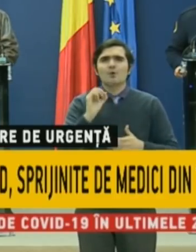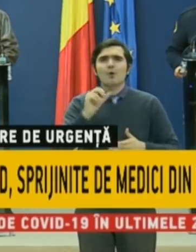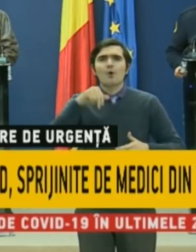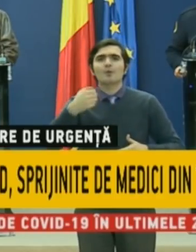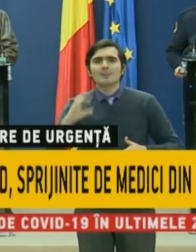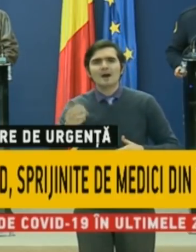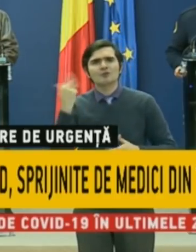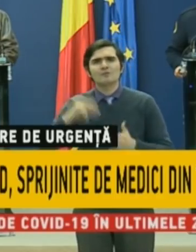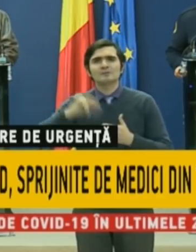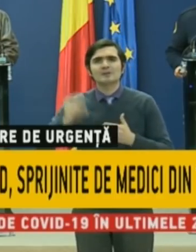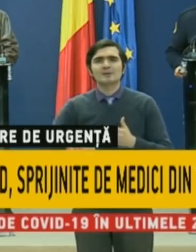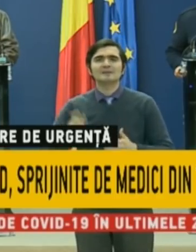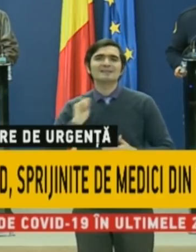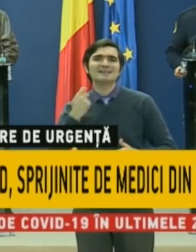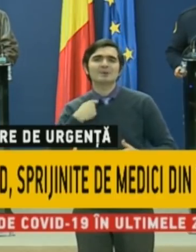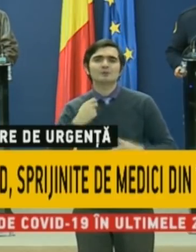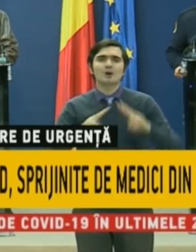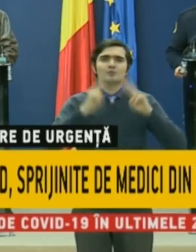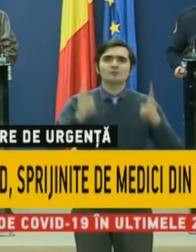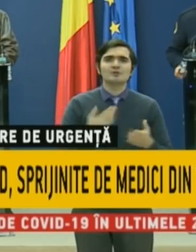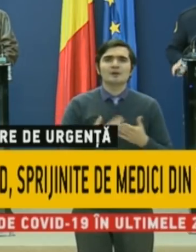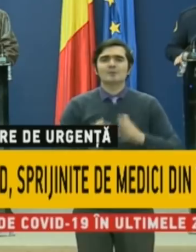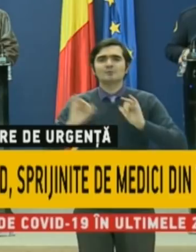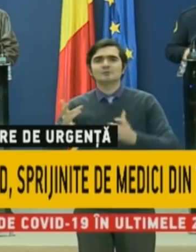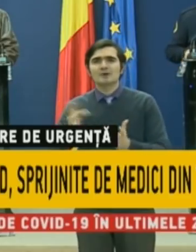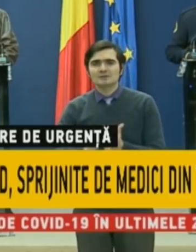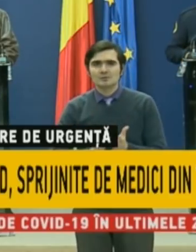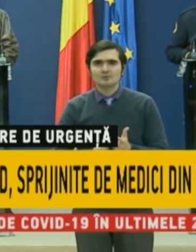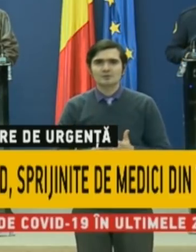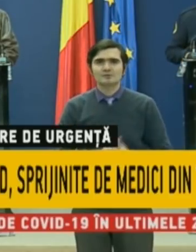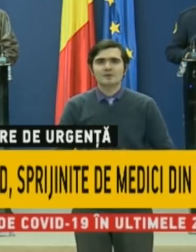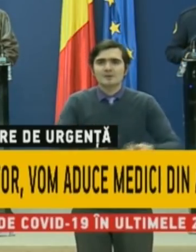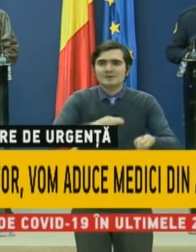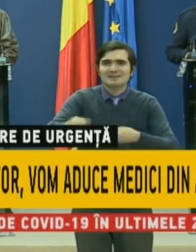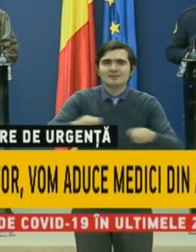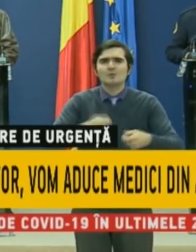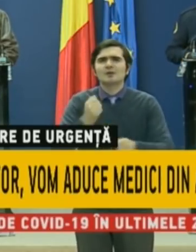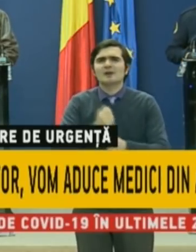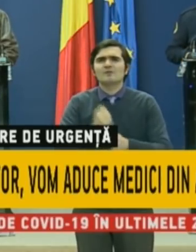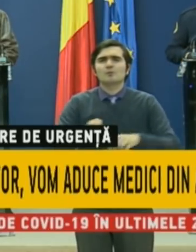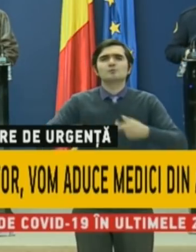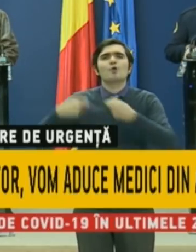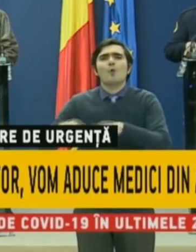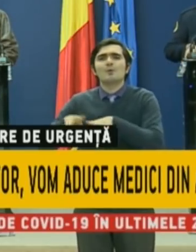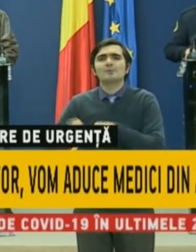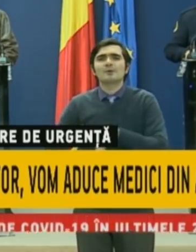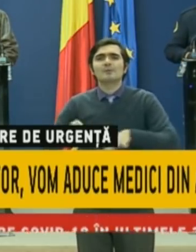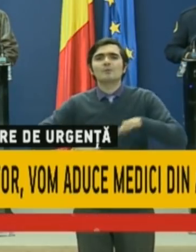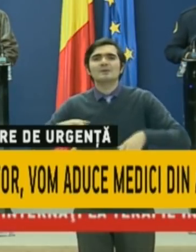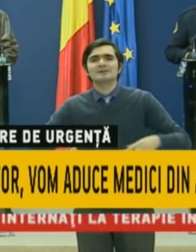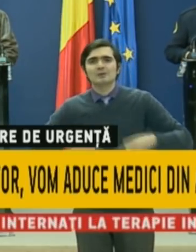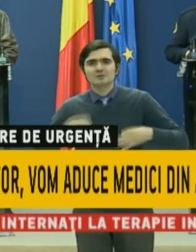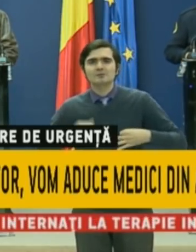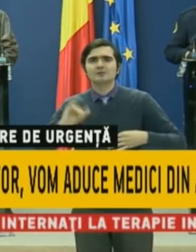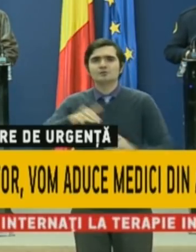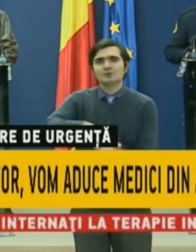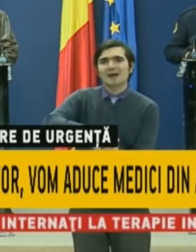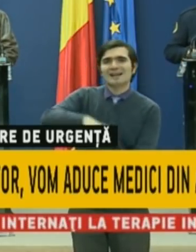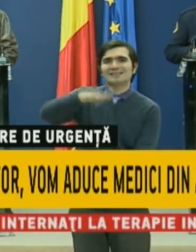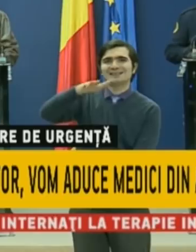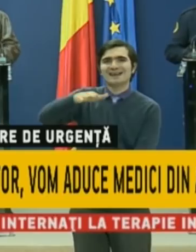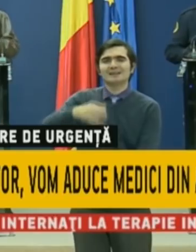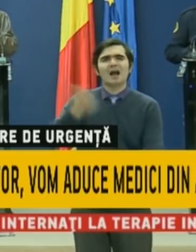și semnate de Inspectoratul General pentru Situații de Urgență. Repartiția s-a făcut în comun cu Ministerul Sănătății, iar cantitatea a